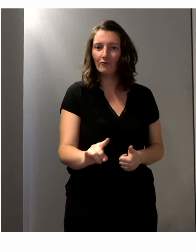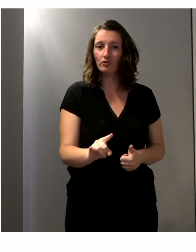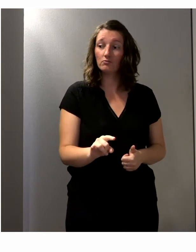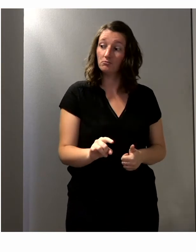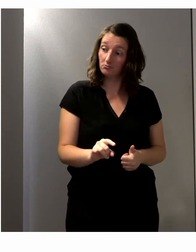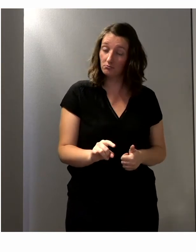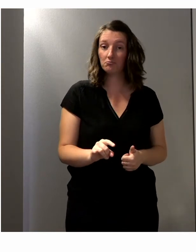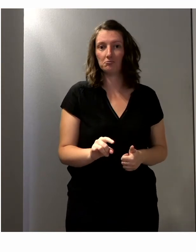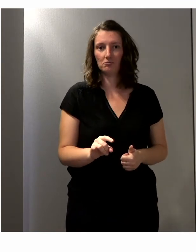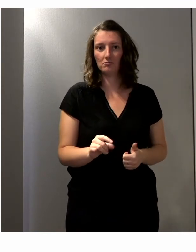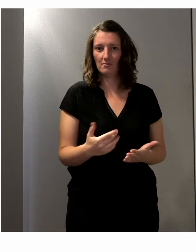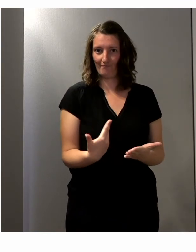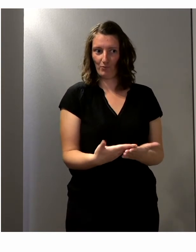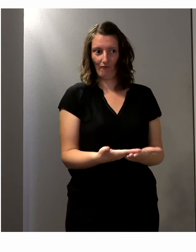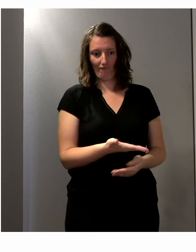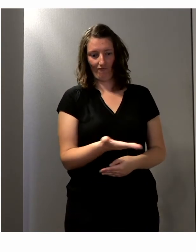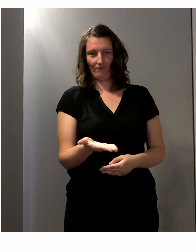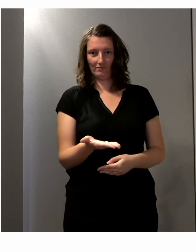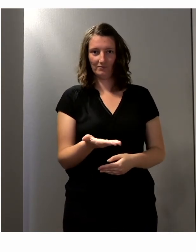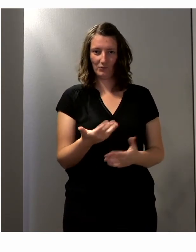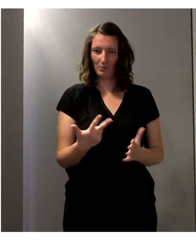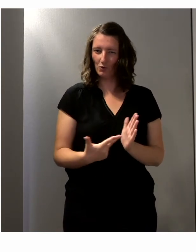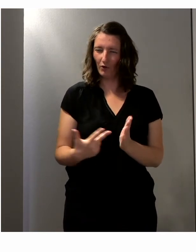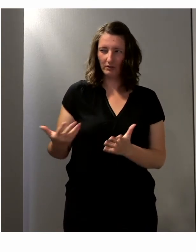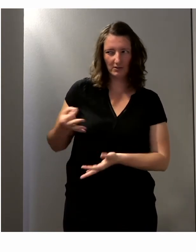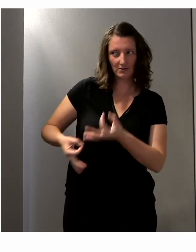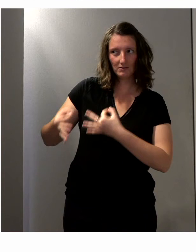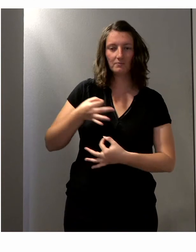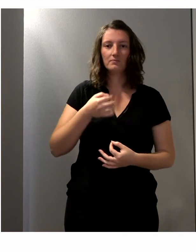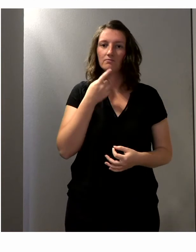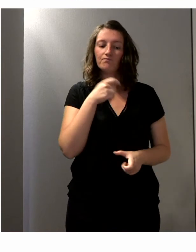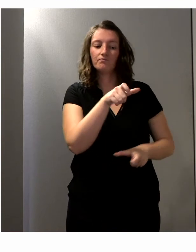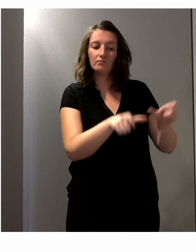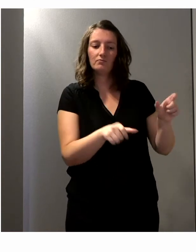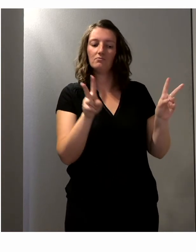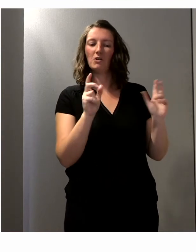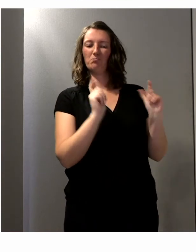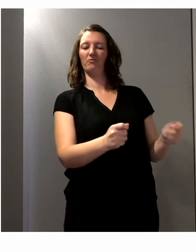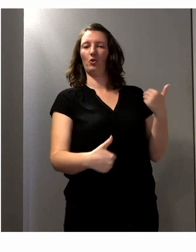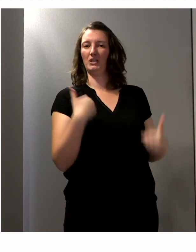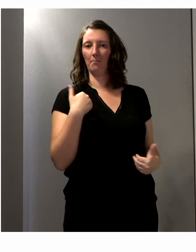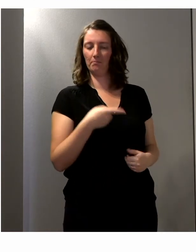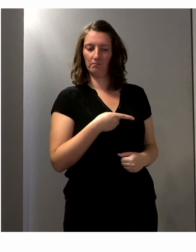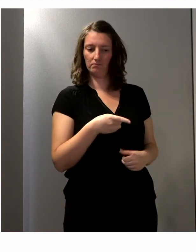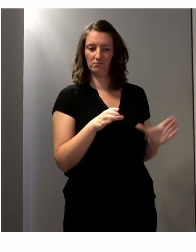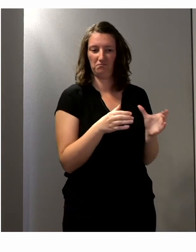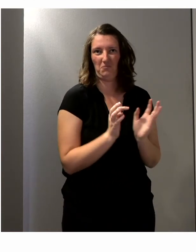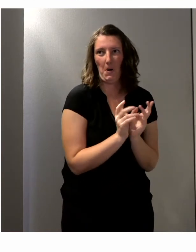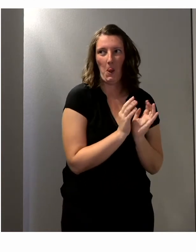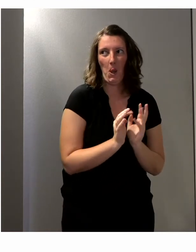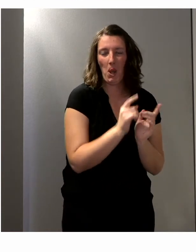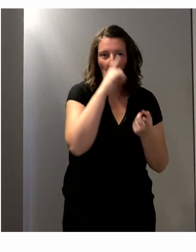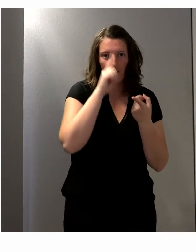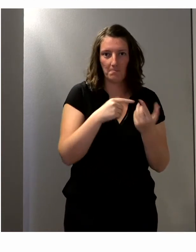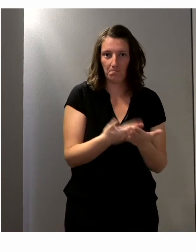prouve qu'au-delà du simple cercle un peu fermé des personnes dites handicapées, on voit que c'est quelque chose